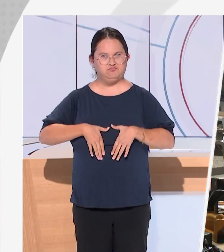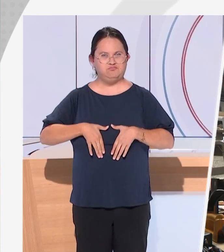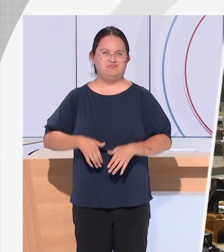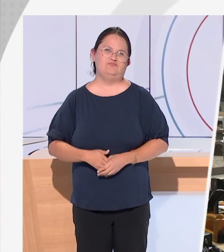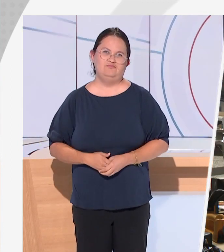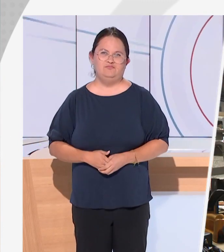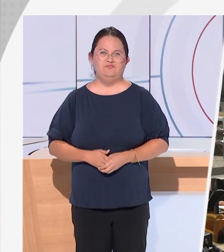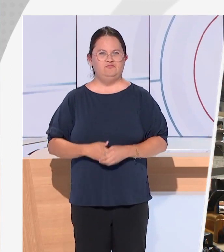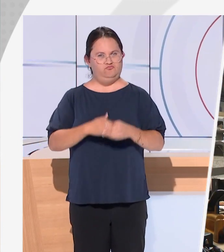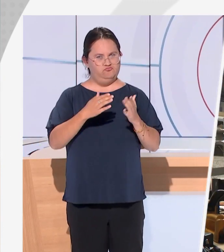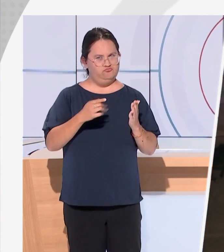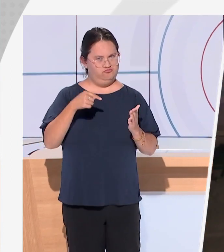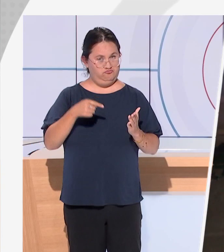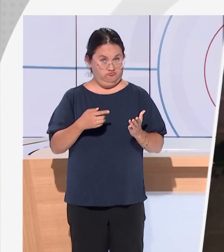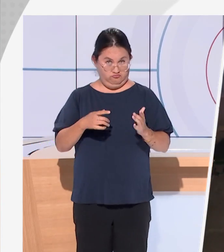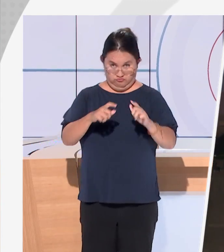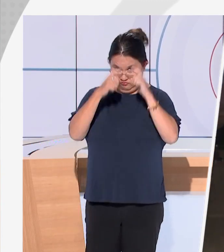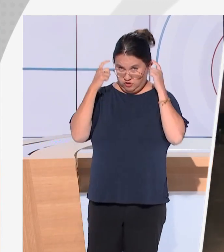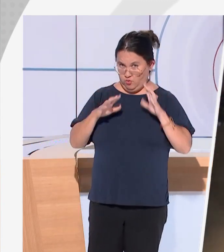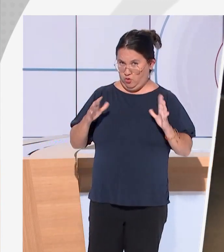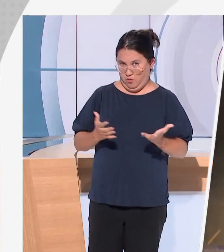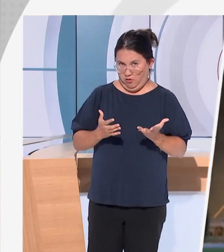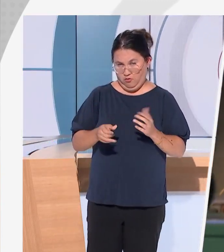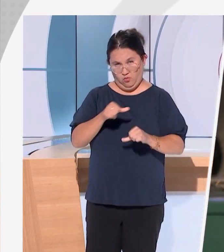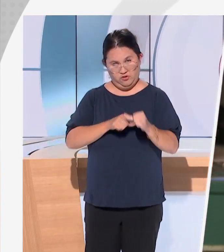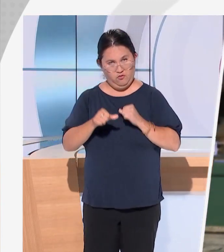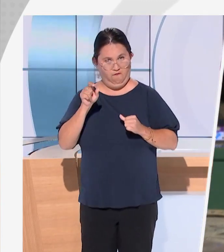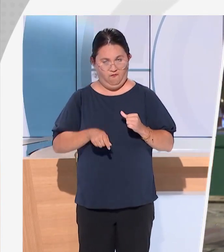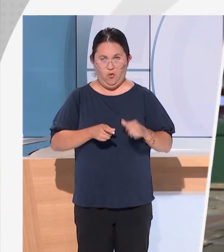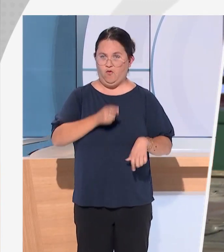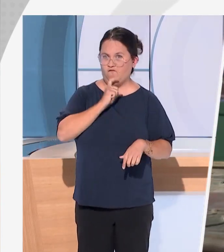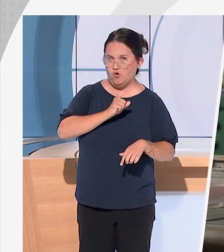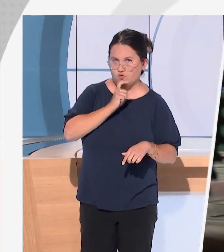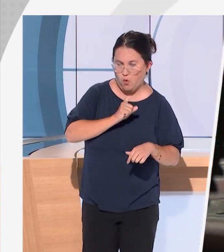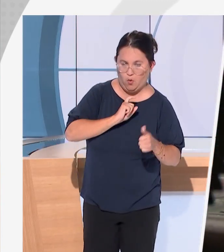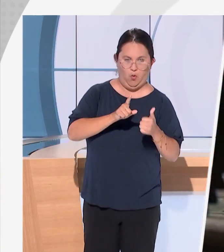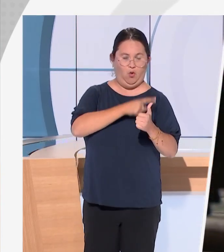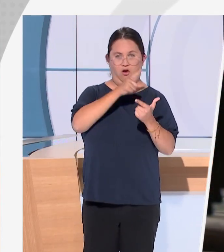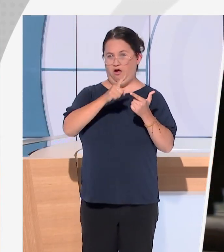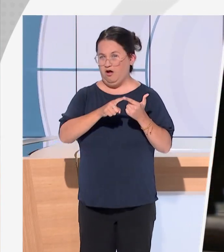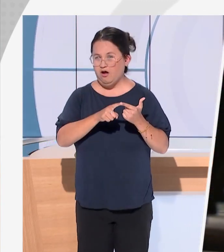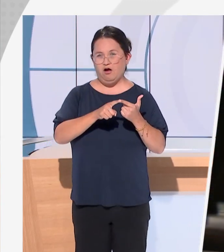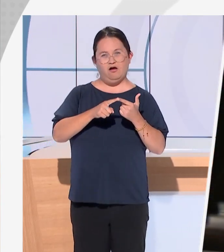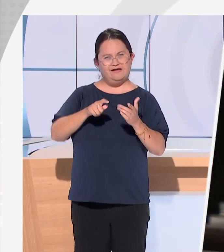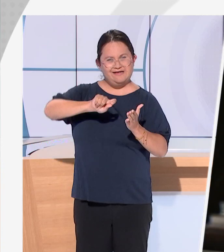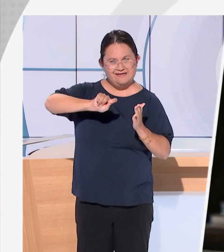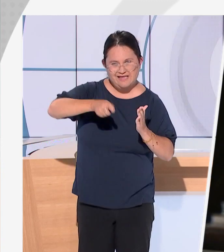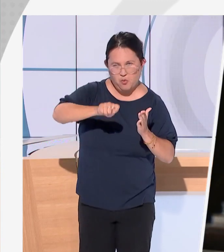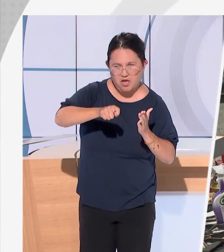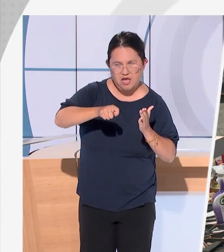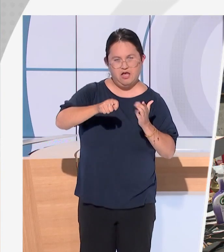Il faut être verrier, il faut être un petit peu forgeron, un petit peu serrurier, un petit peu